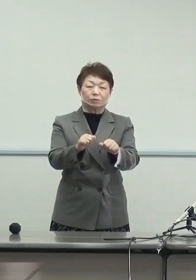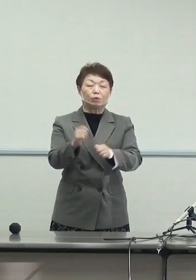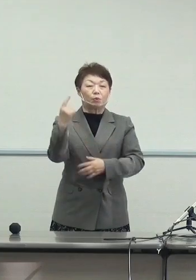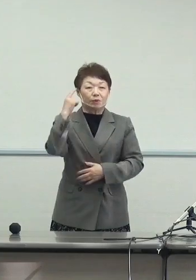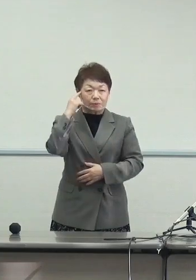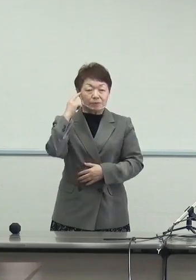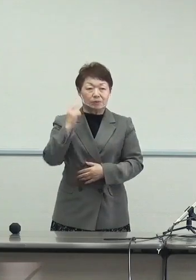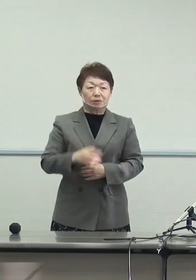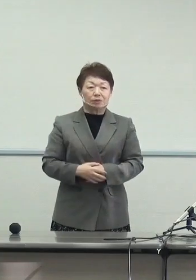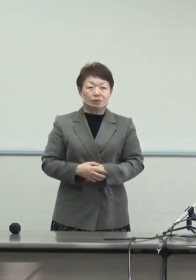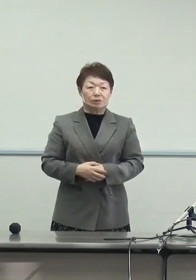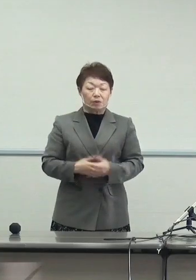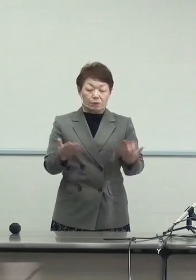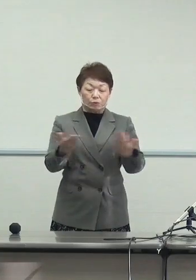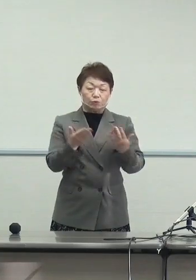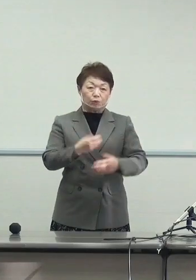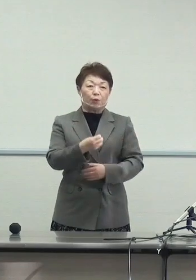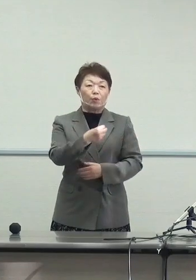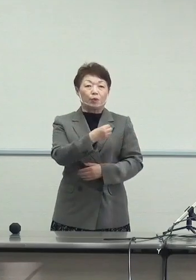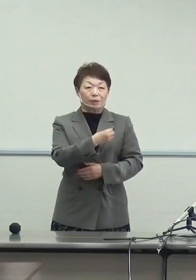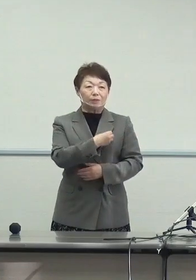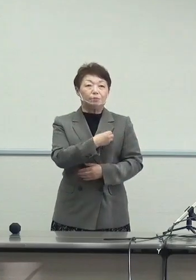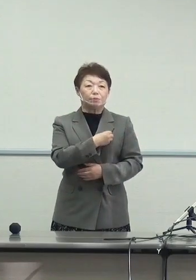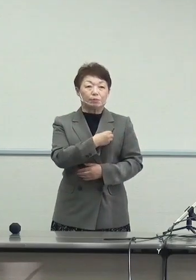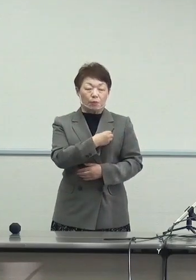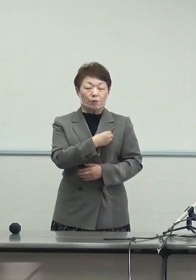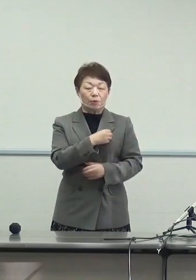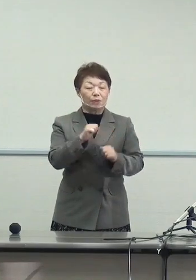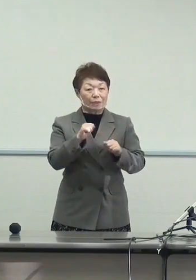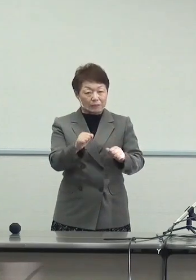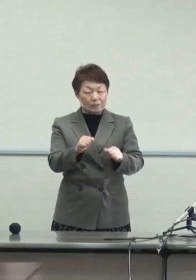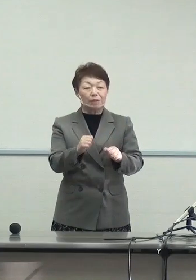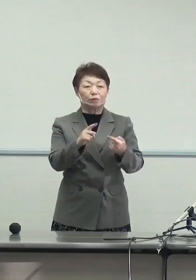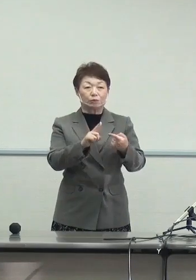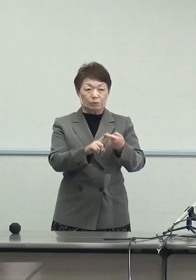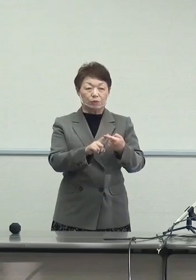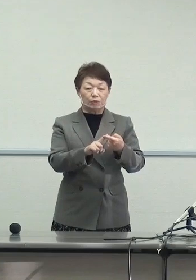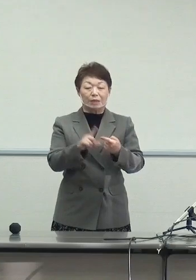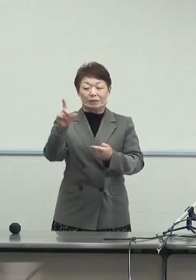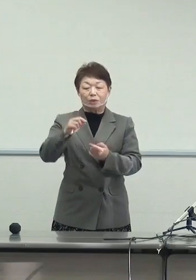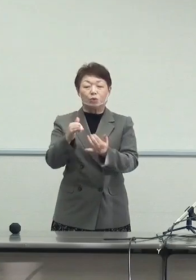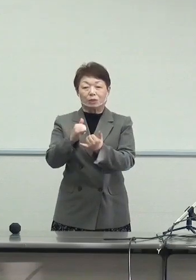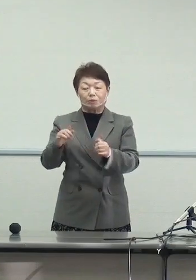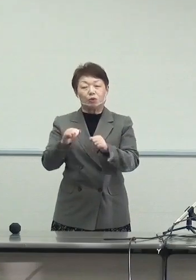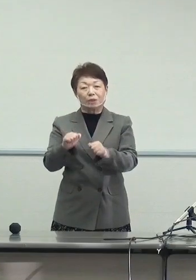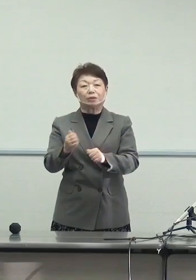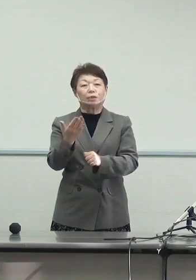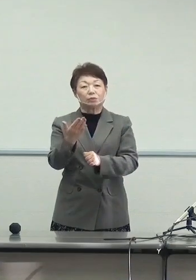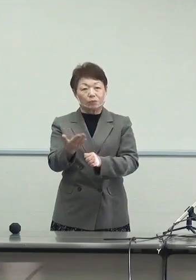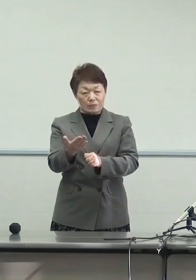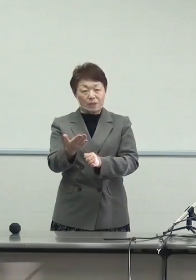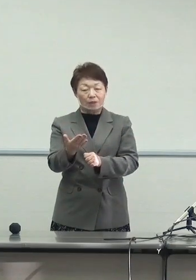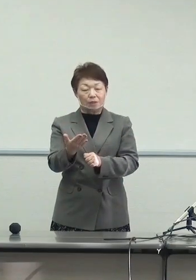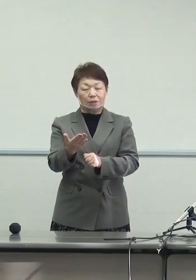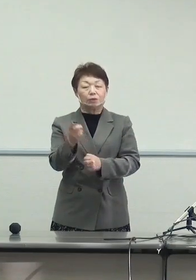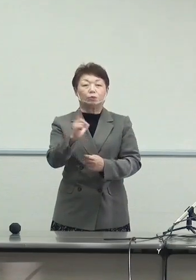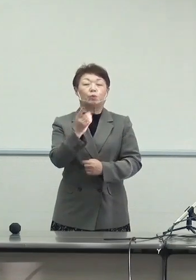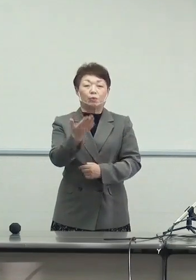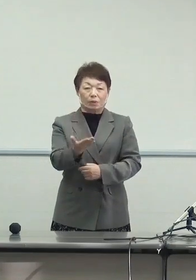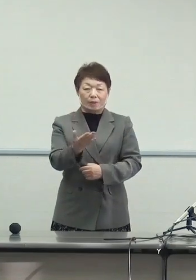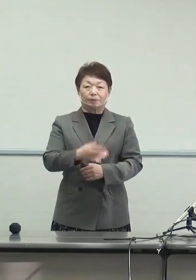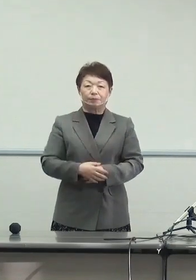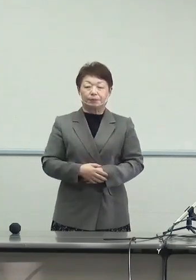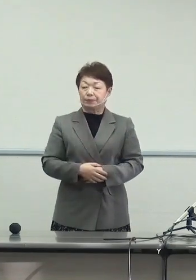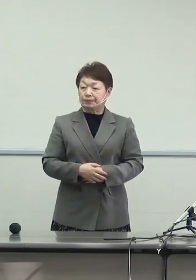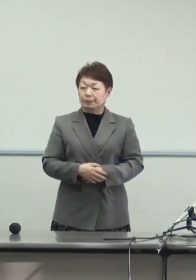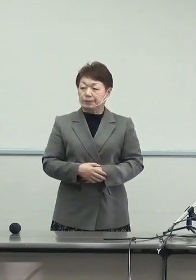ですが、 はい、 それと従業員もしていたし、それを、お客さんに対しても求めていたという認識でいいんでしょうか。